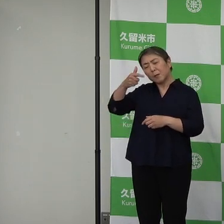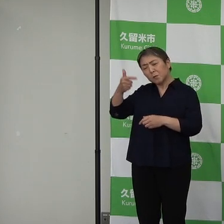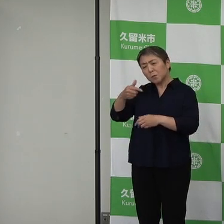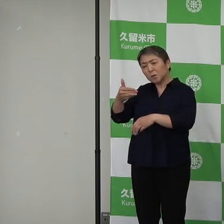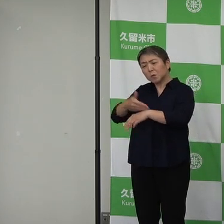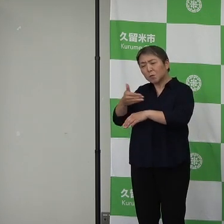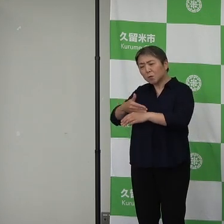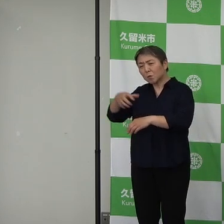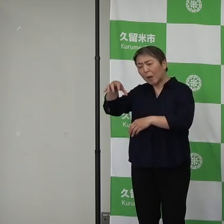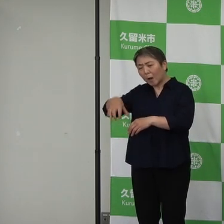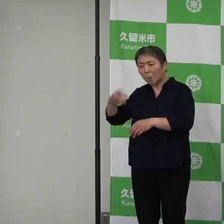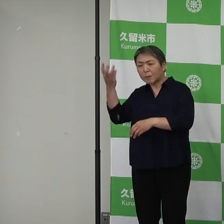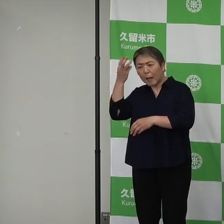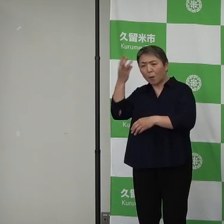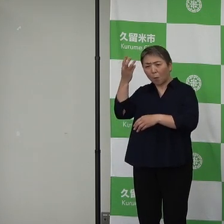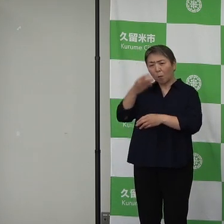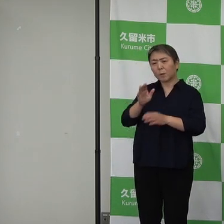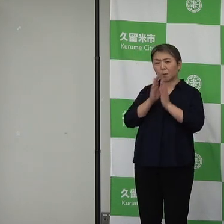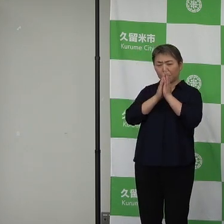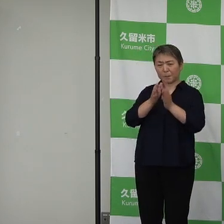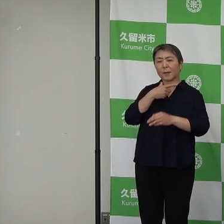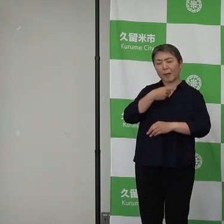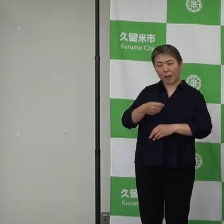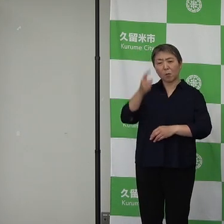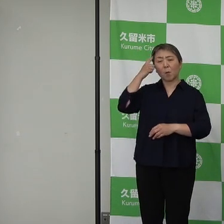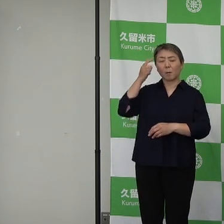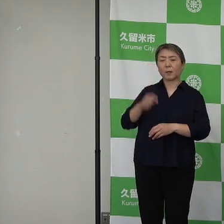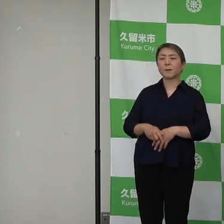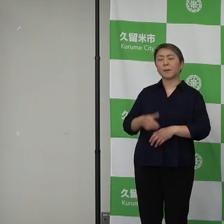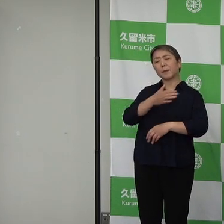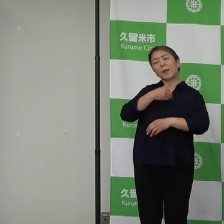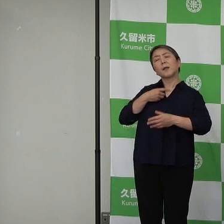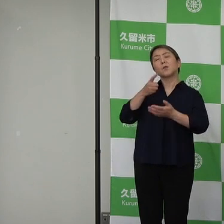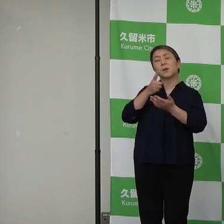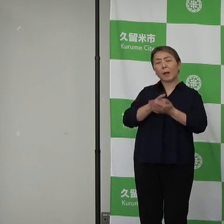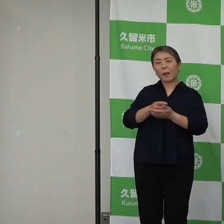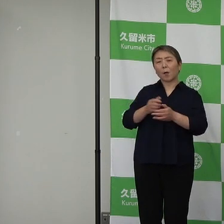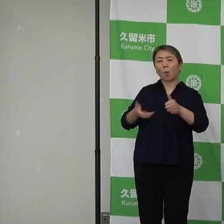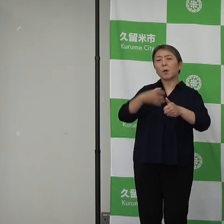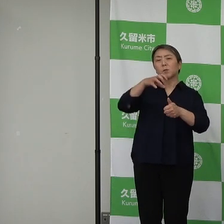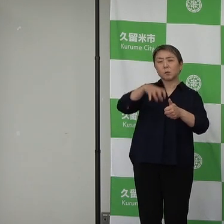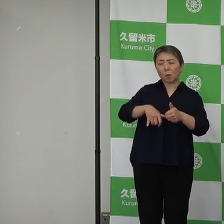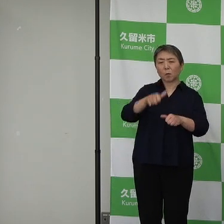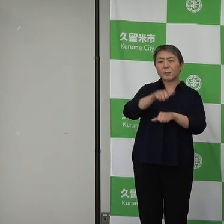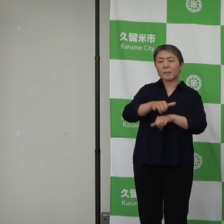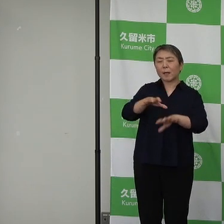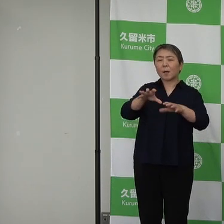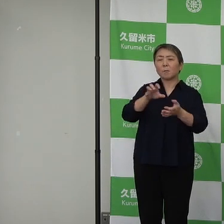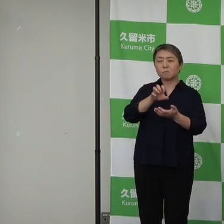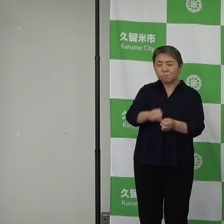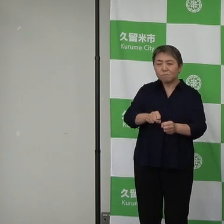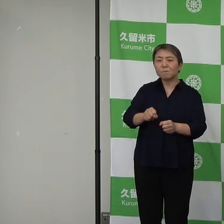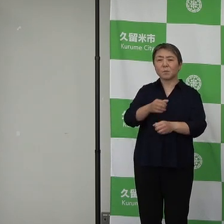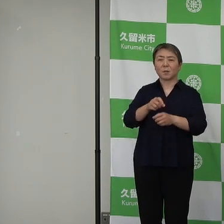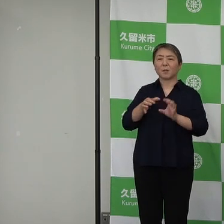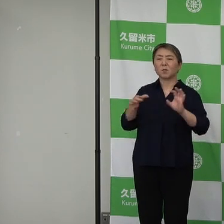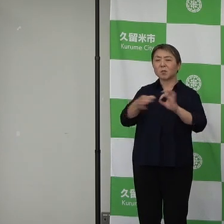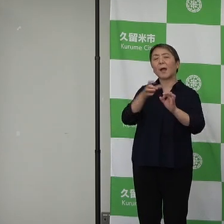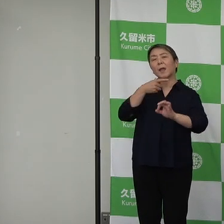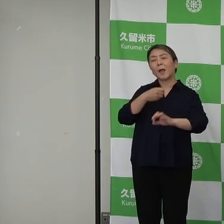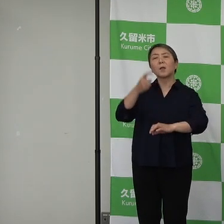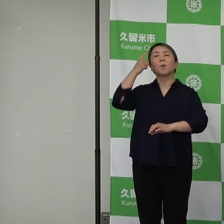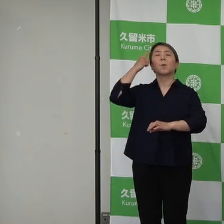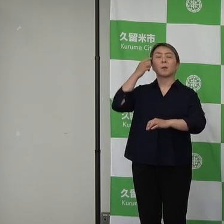のを参考にしてもらいたいと思います。市としてもできるだけ保育所の人材確保につなげたいと考えております